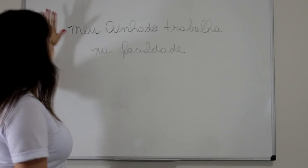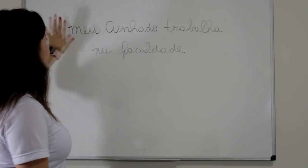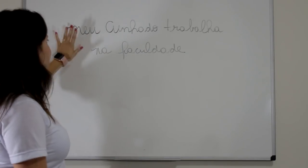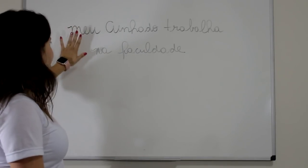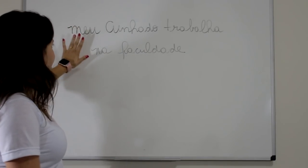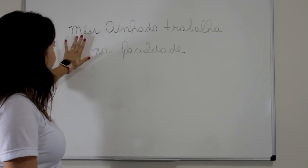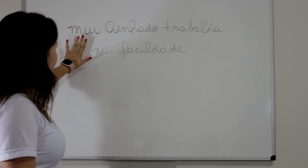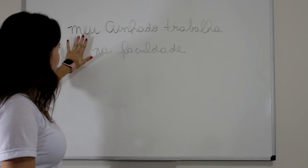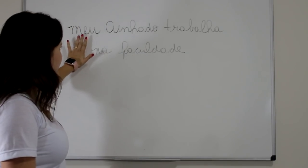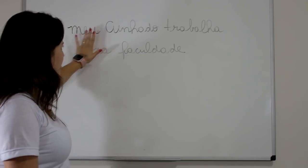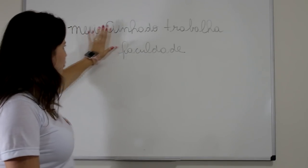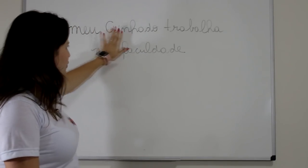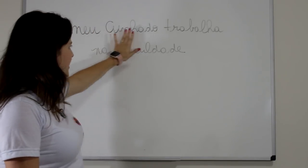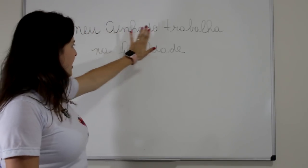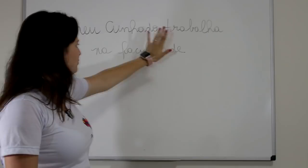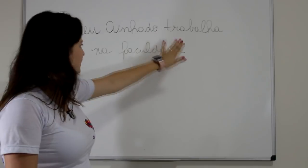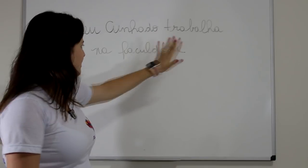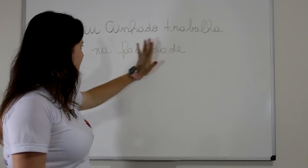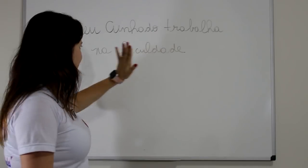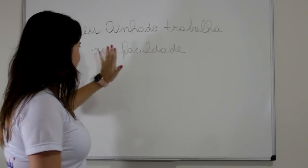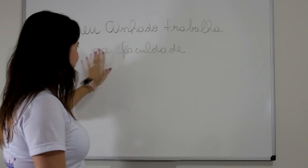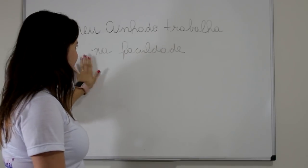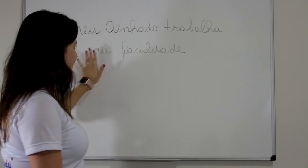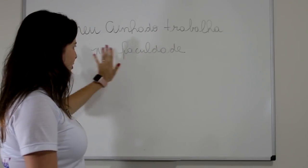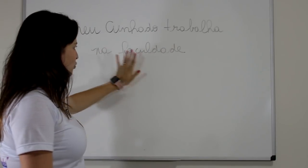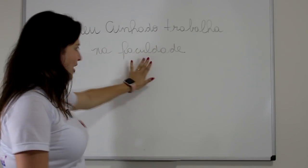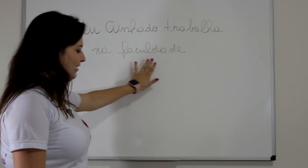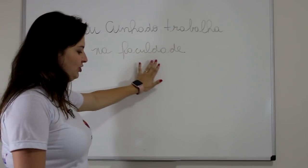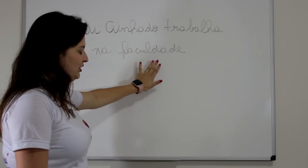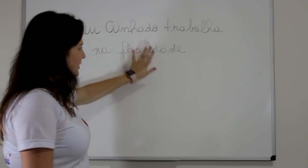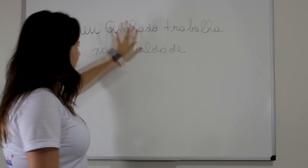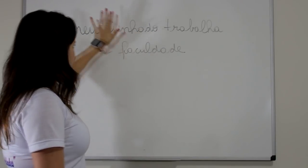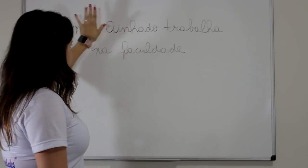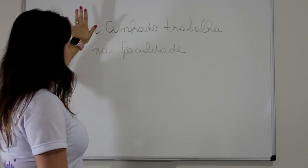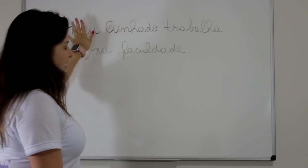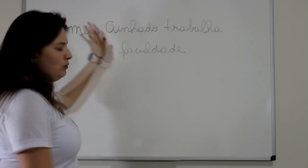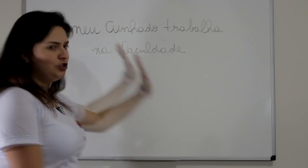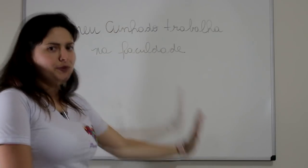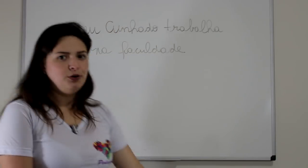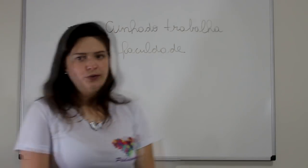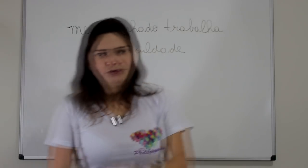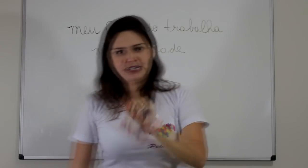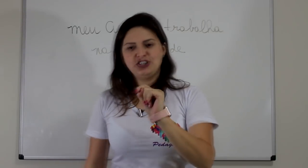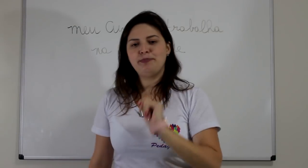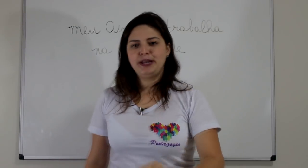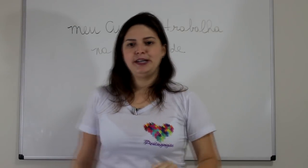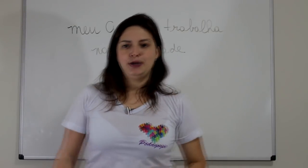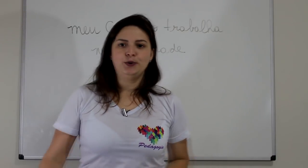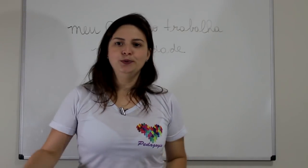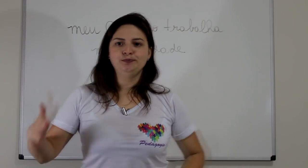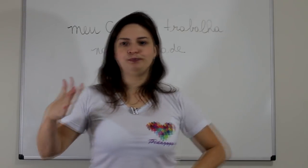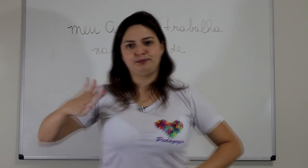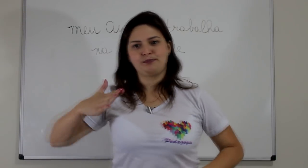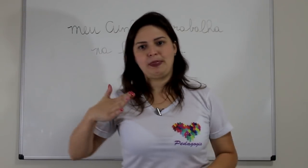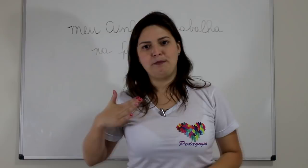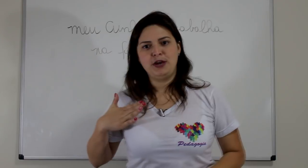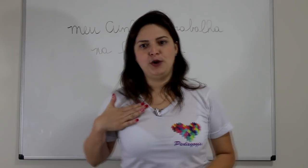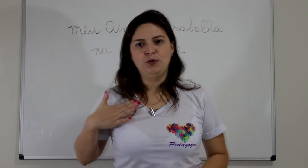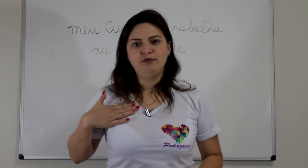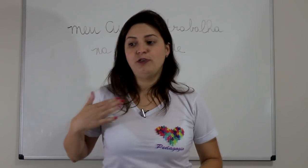lá. Meu cunhado trabalha na faculdade. Sinal de meu, você já aprendeu. Meu, vou